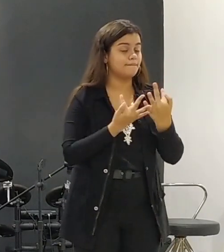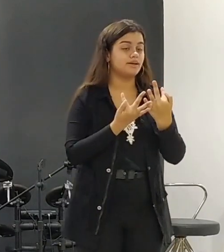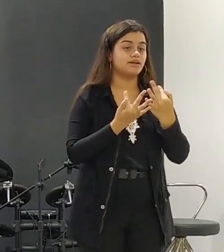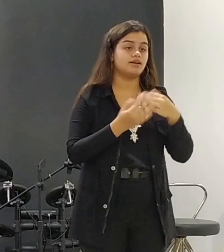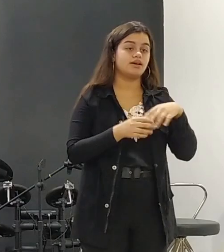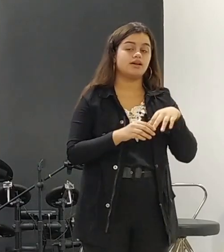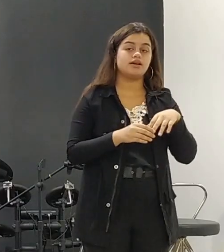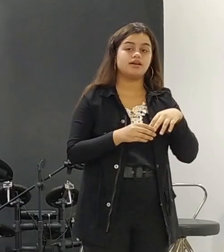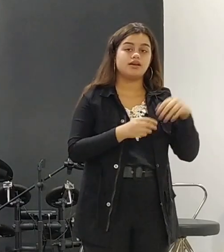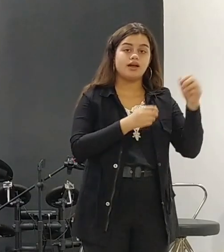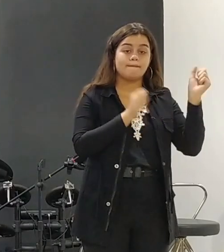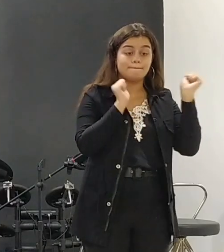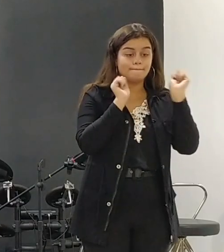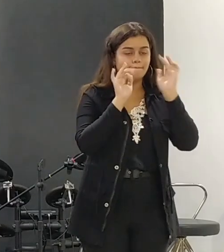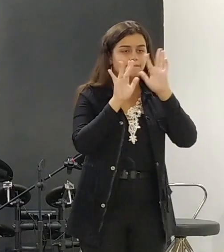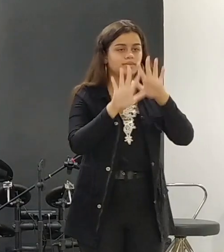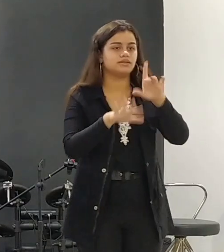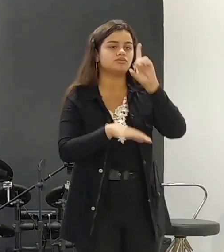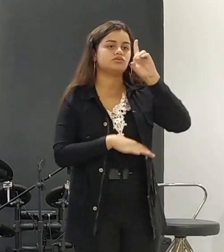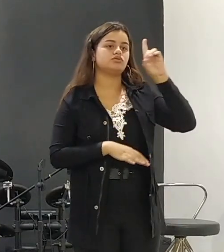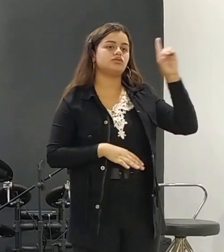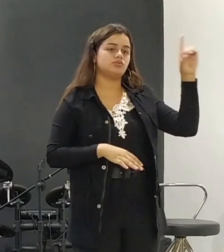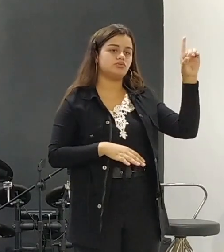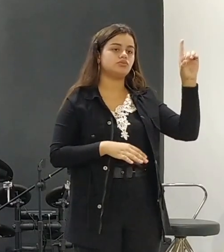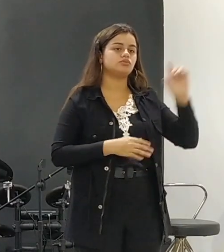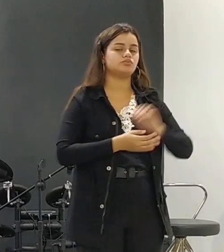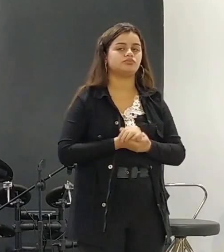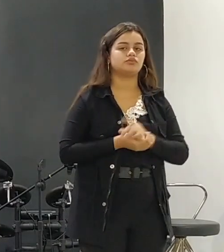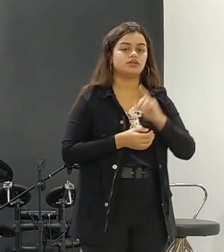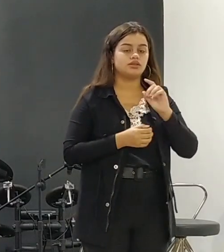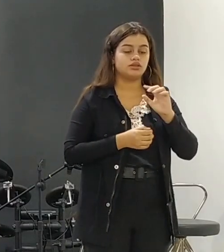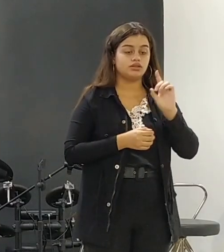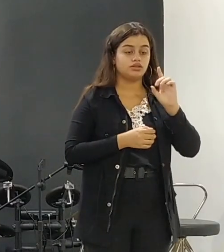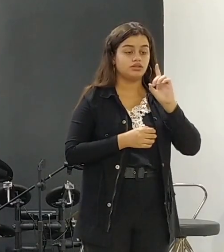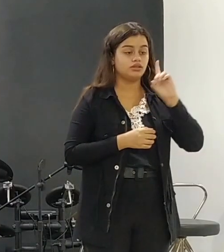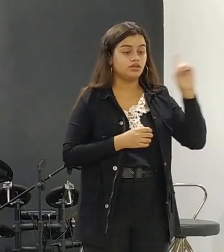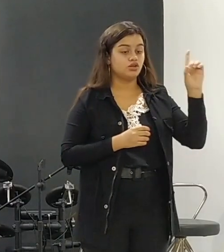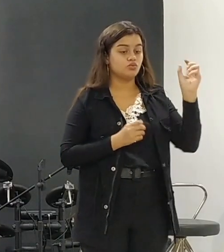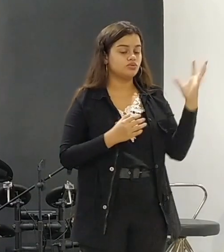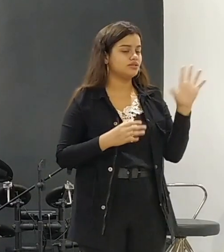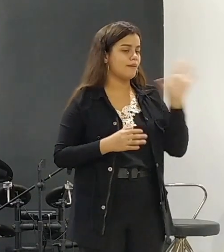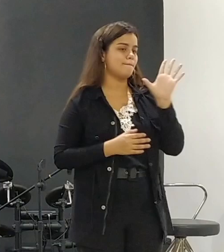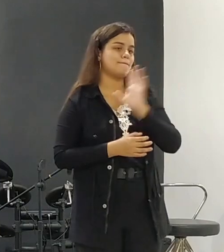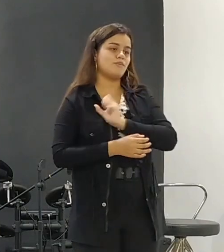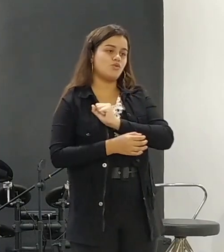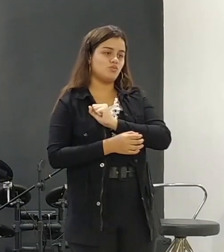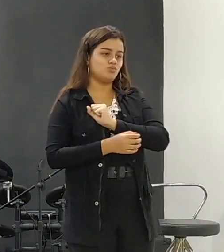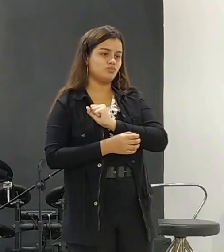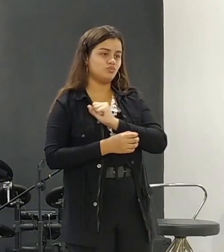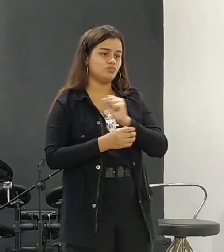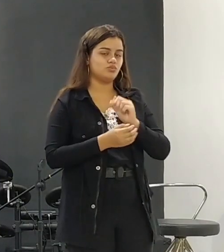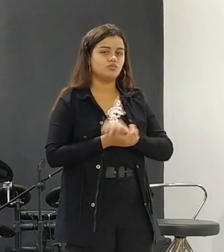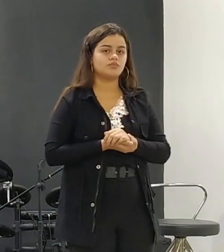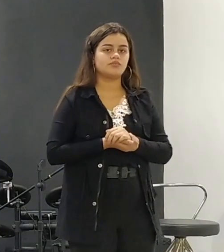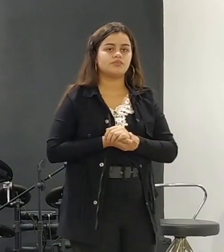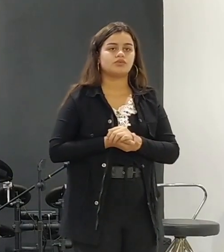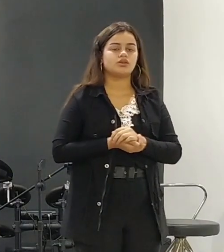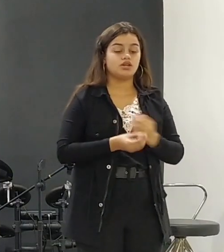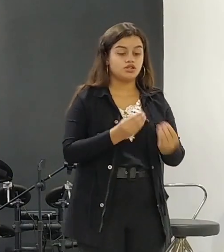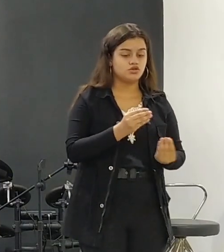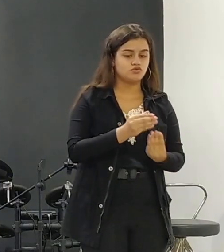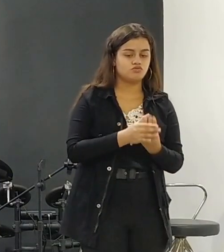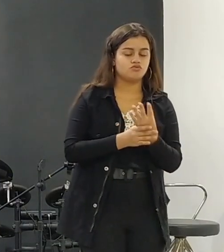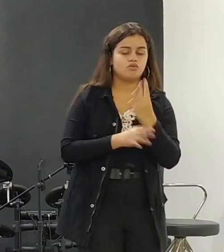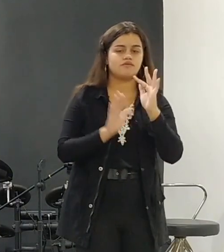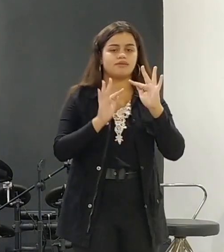sinal do favor de Deus sobre a humanidade. Deus amou a sua obra, aquilo que ele fez no Éden, e ele criou a família